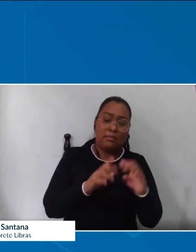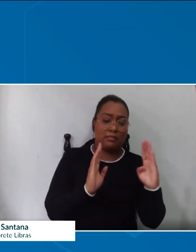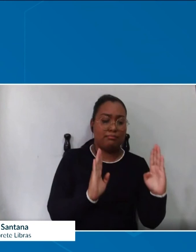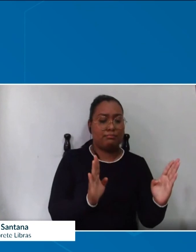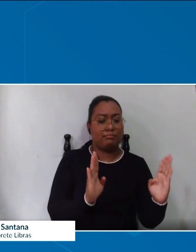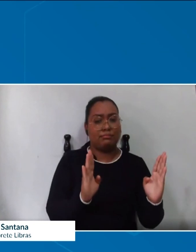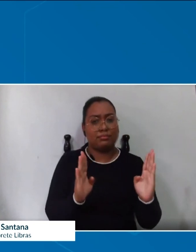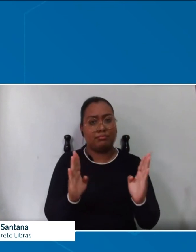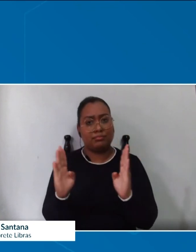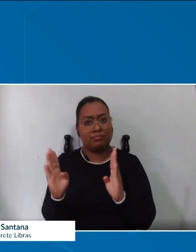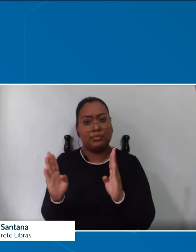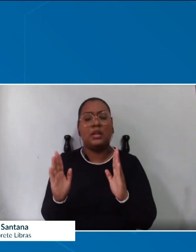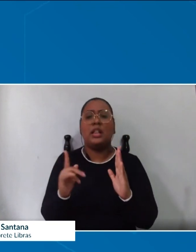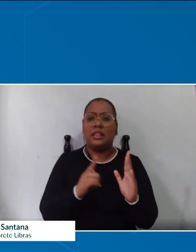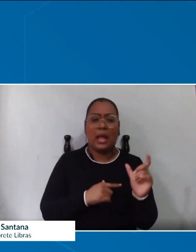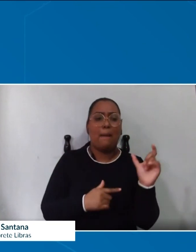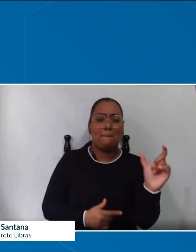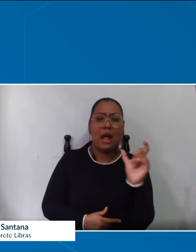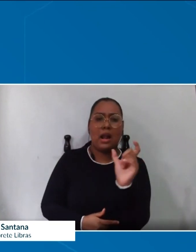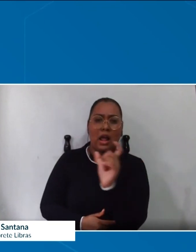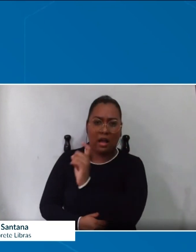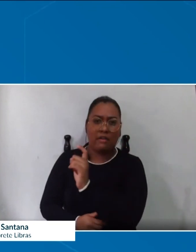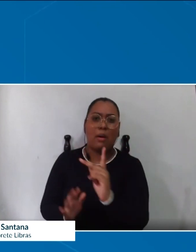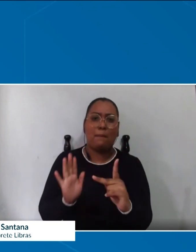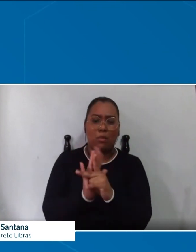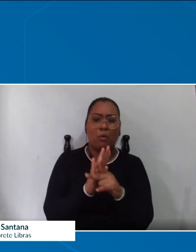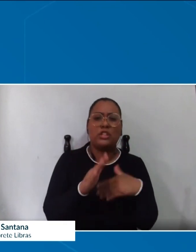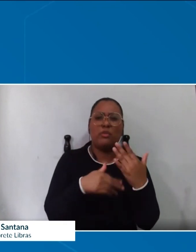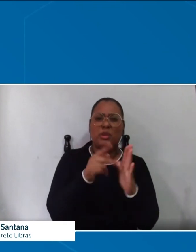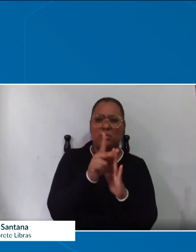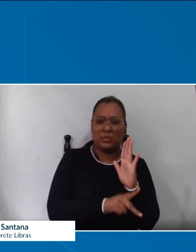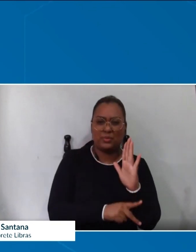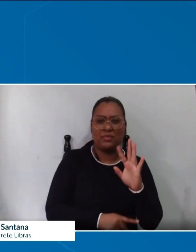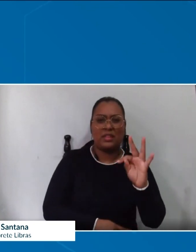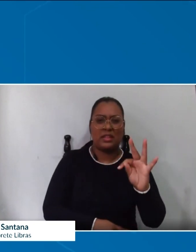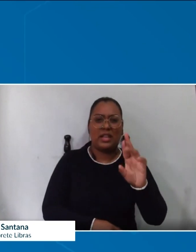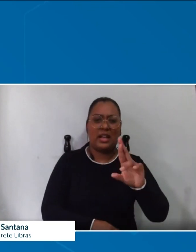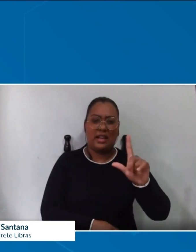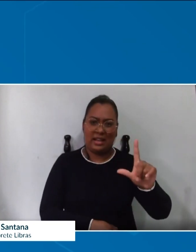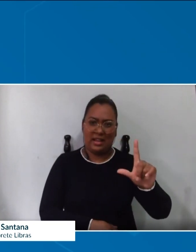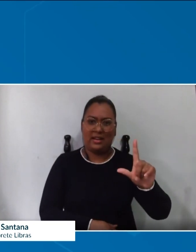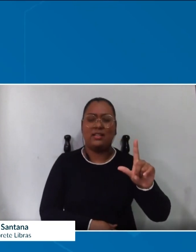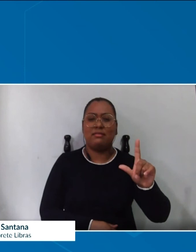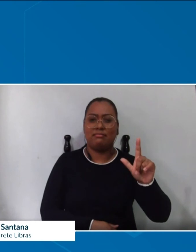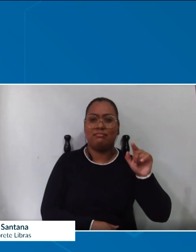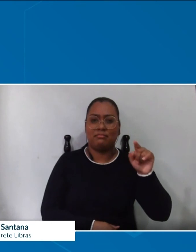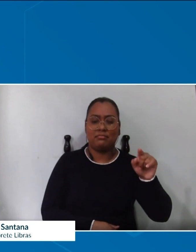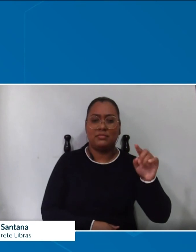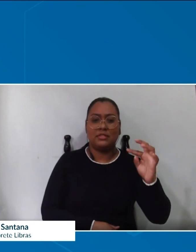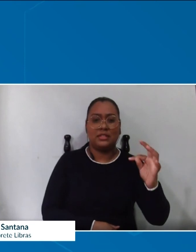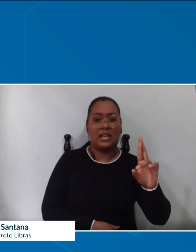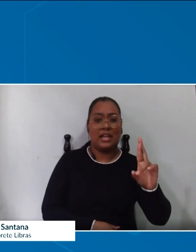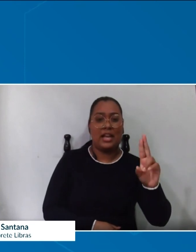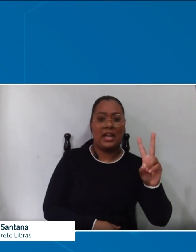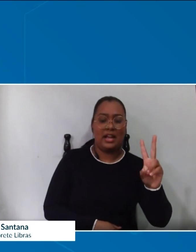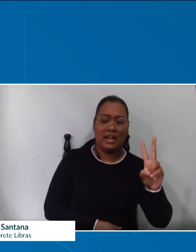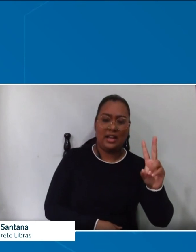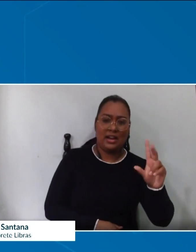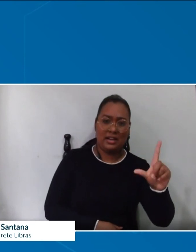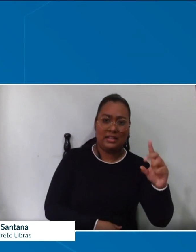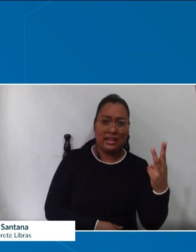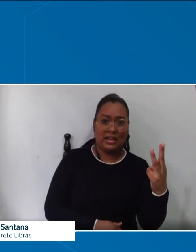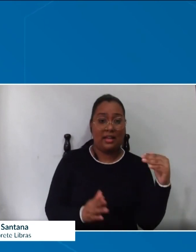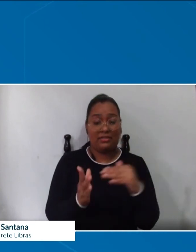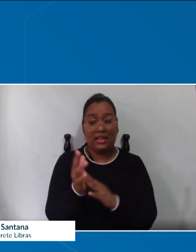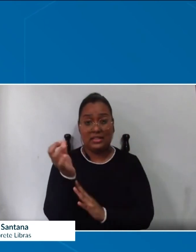isso aí tem até uns termos que usa em desenvolvimento de projeto, que é o TRL. Então, de TRL 3 a TRL